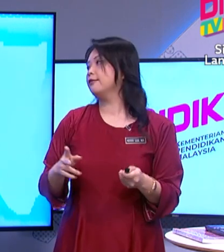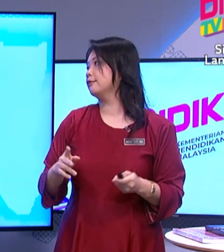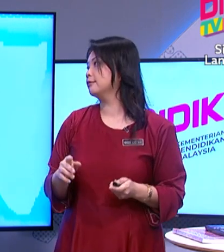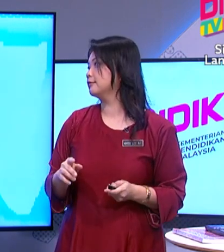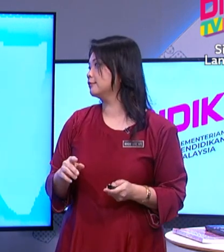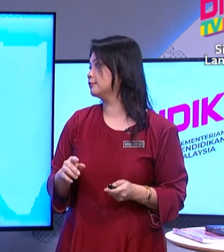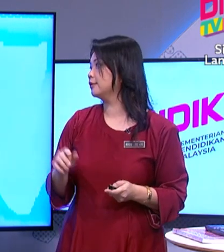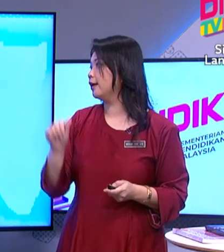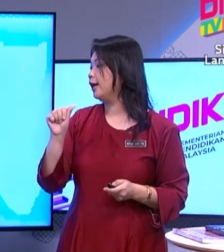tengok